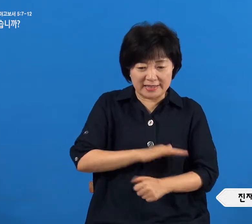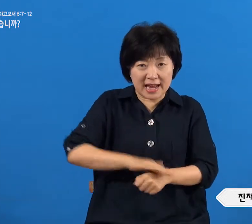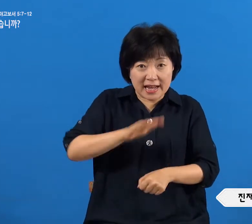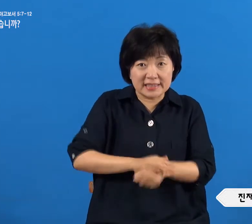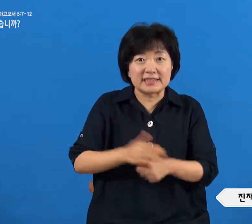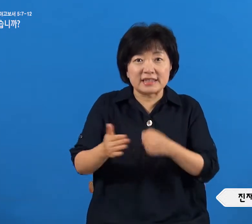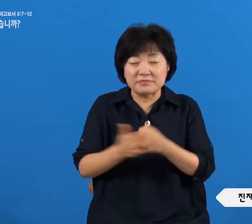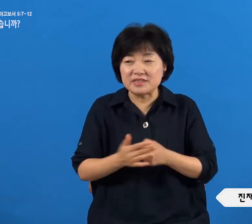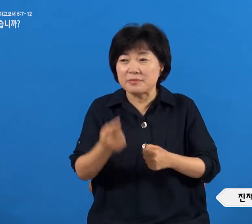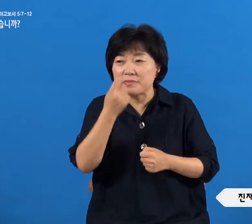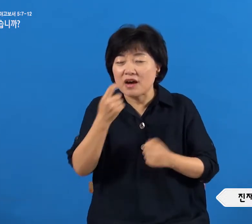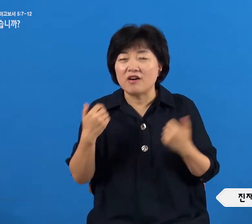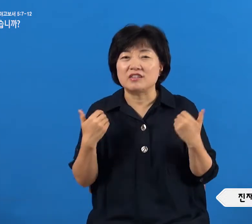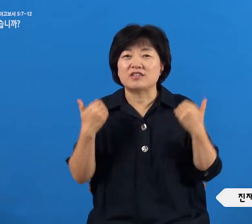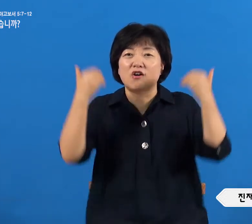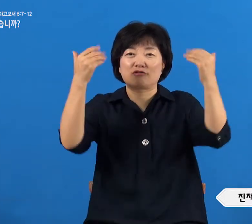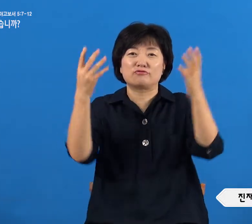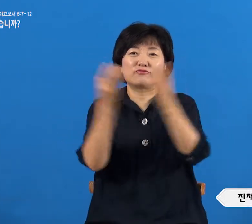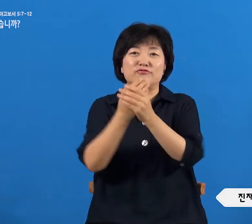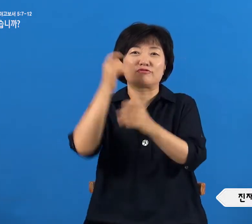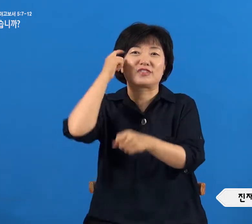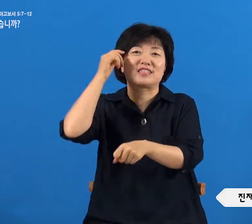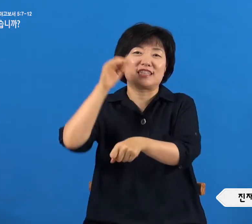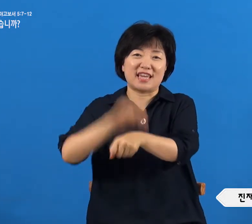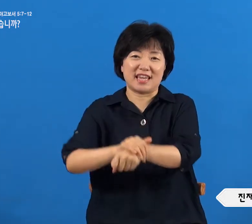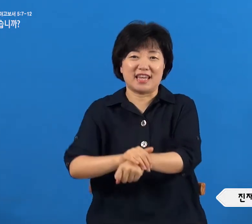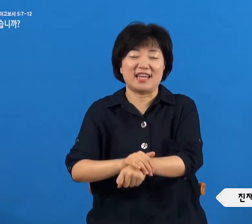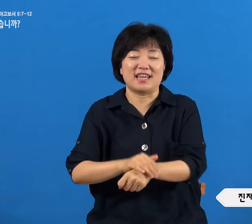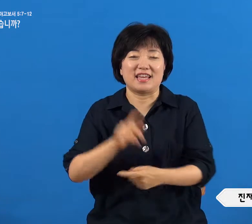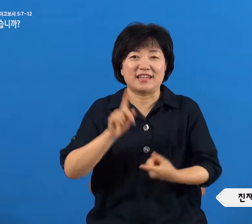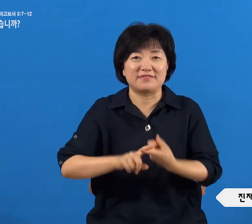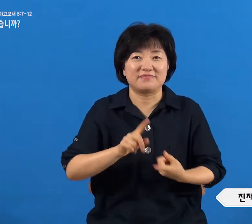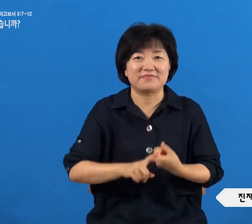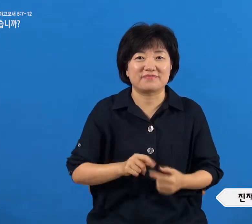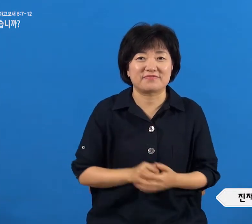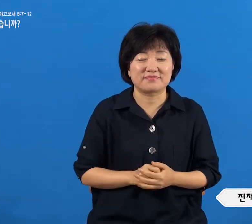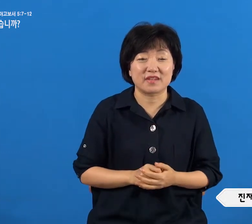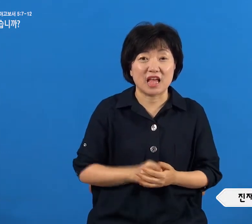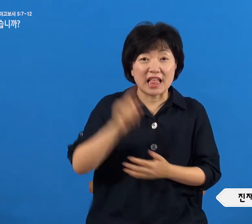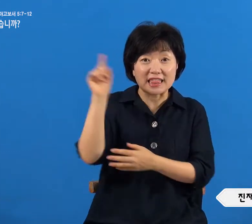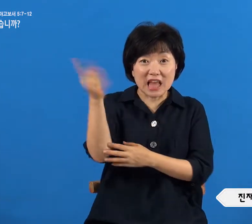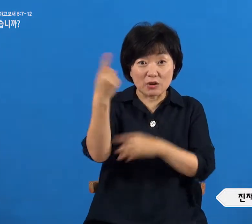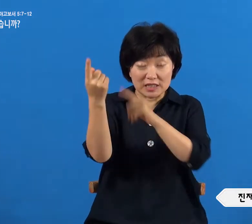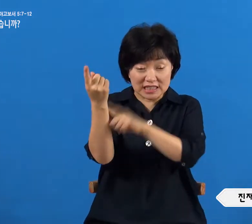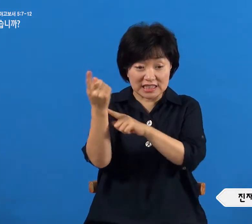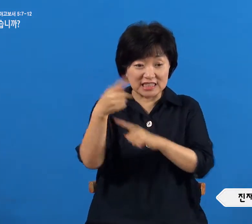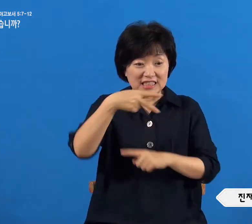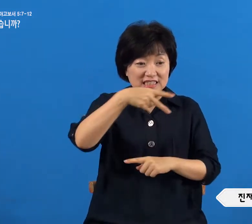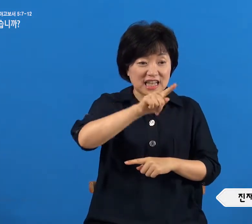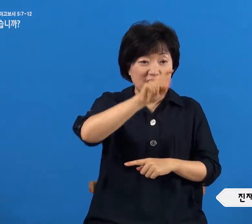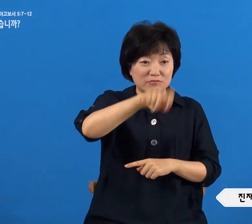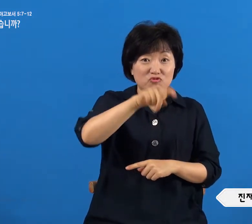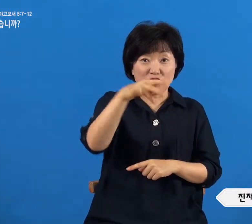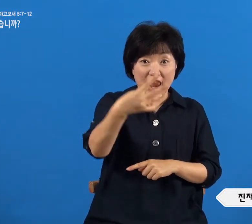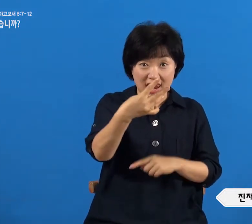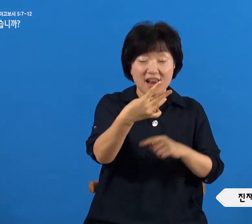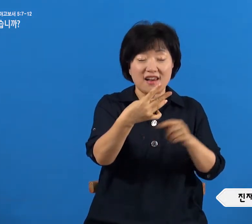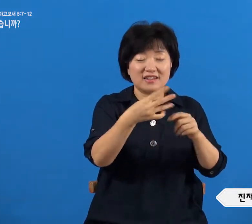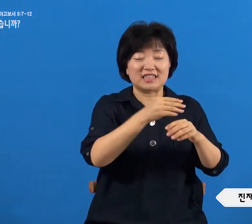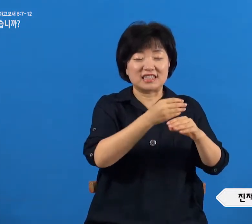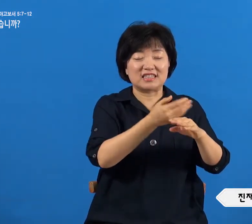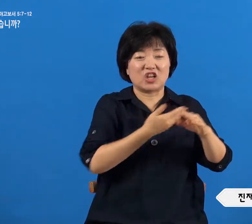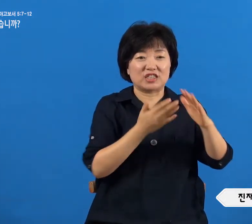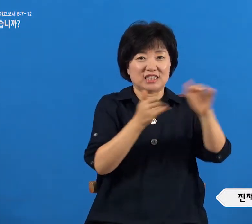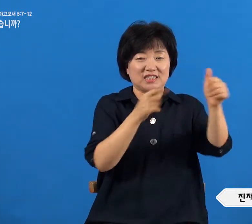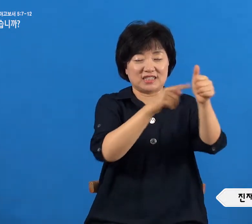우리는 성숙하고 지혜로워집니다. 다윗이 사무엘에게 기름 부음을 받았습니다. 그러나 바로